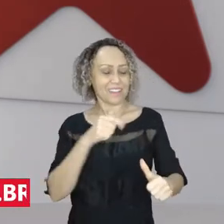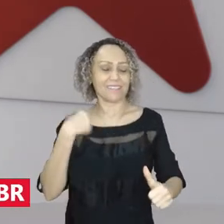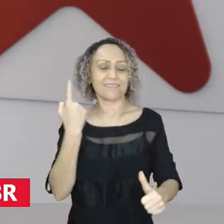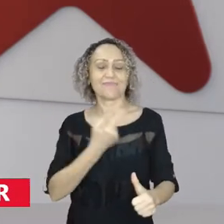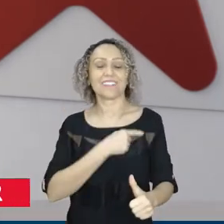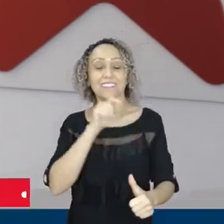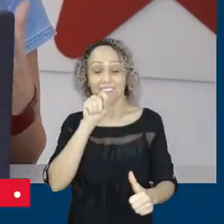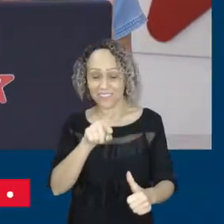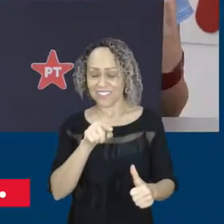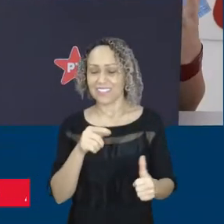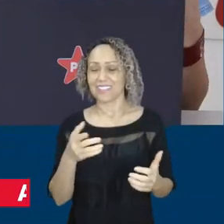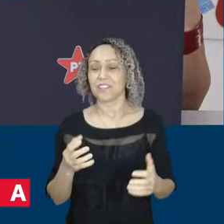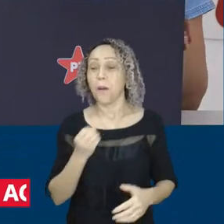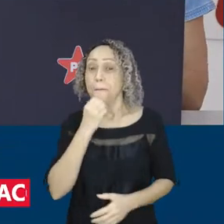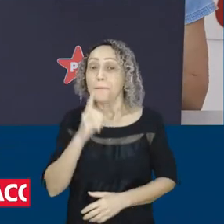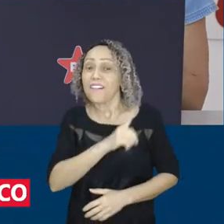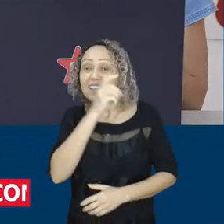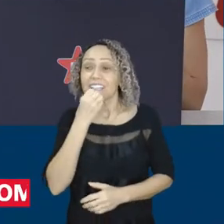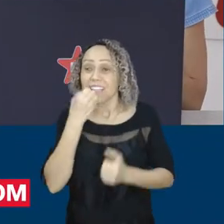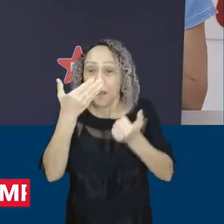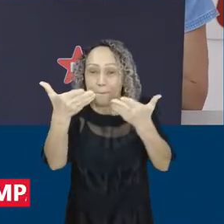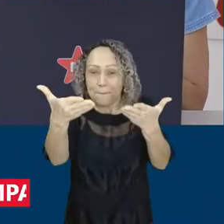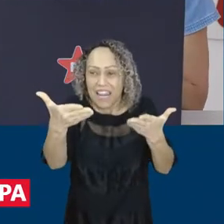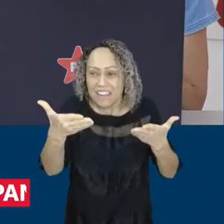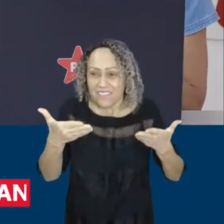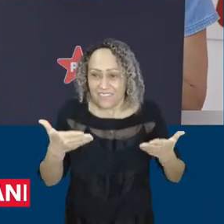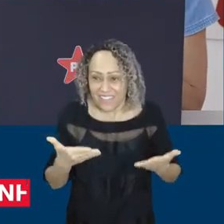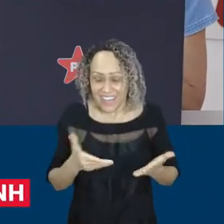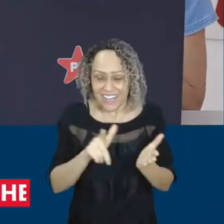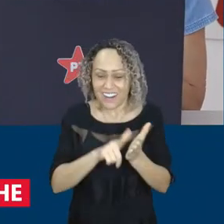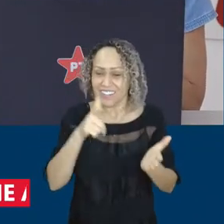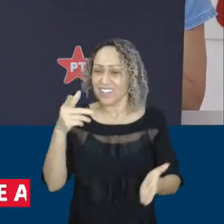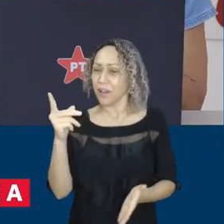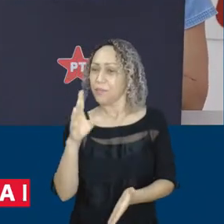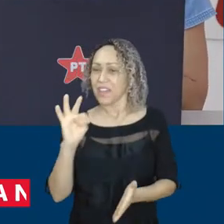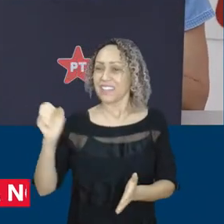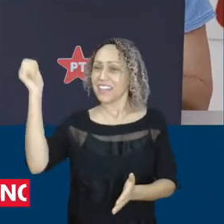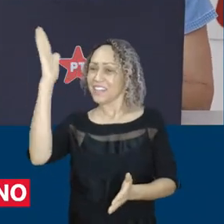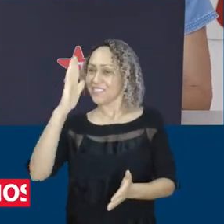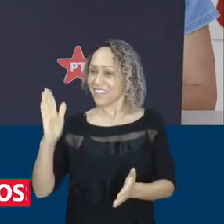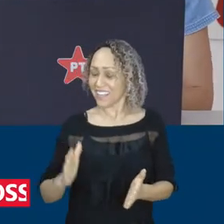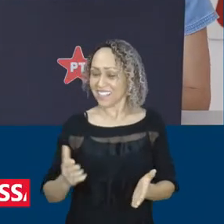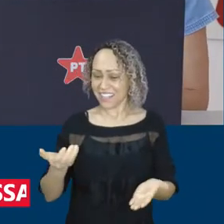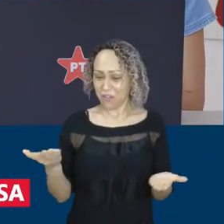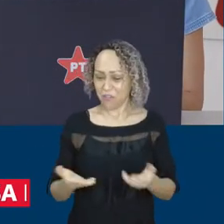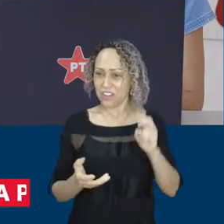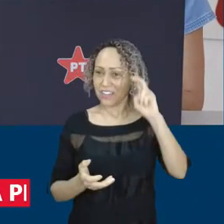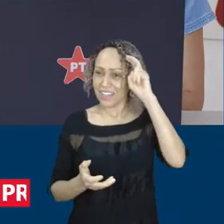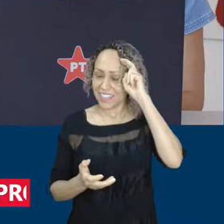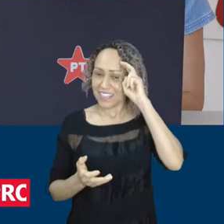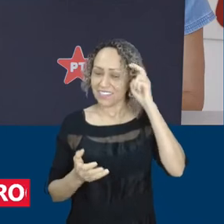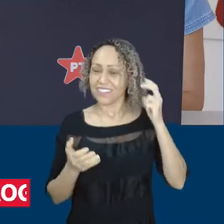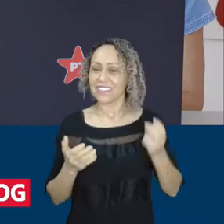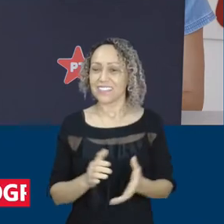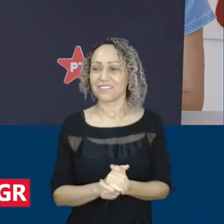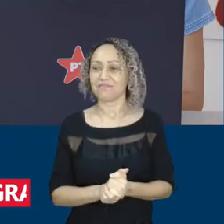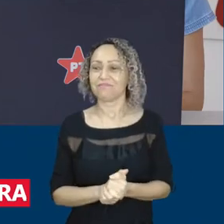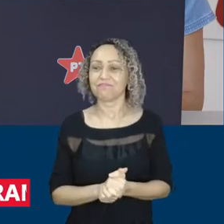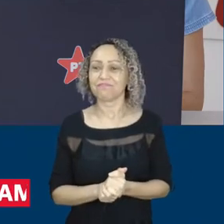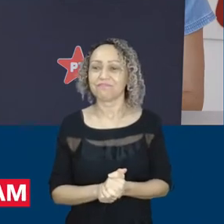dia, seja muito bem-vindo, Valdo, ao Jornal PT Brasil desta quinta-feira.